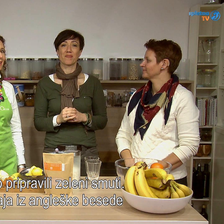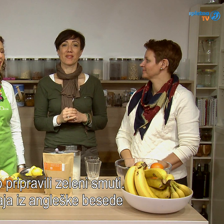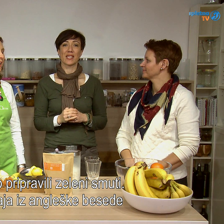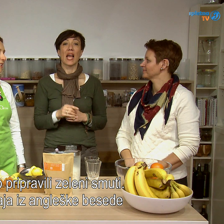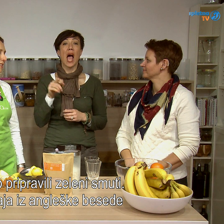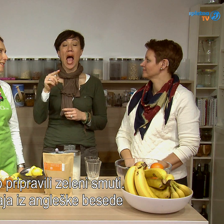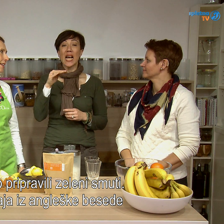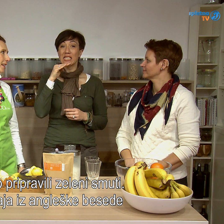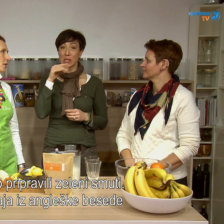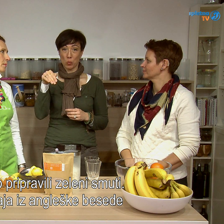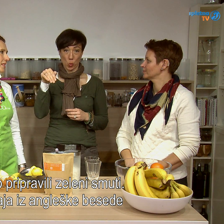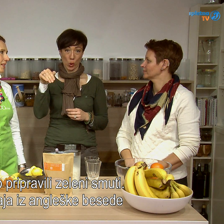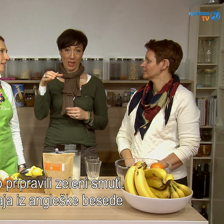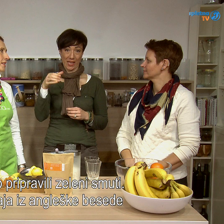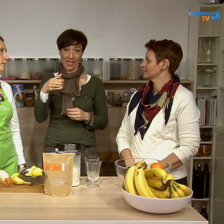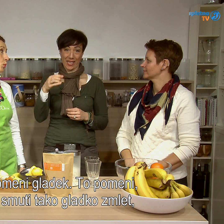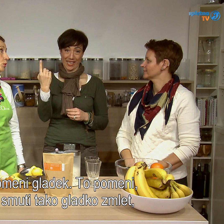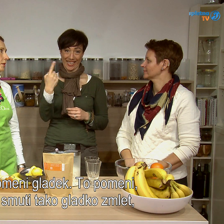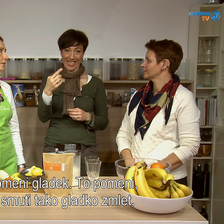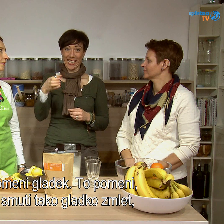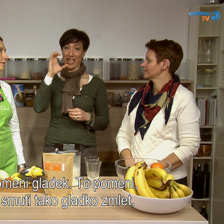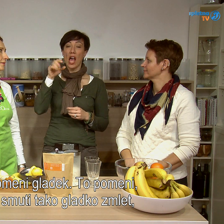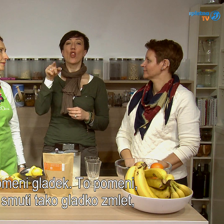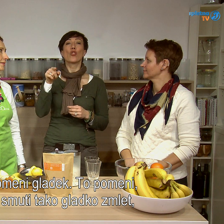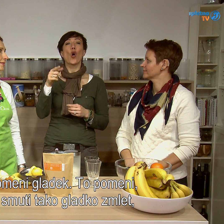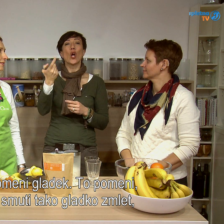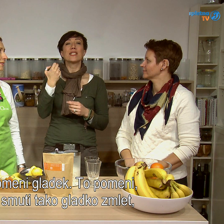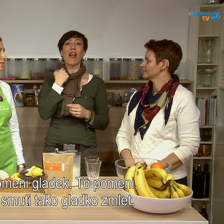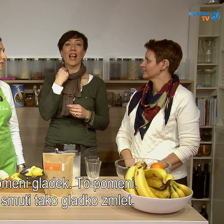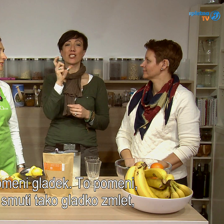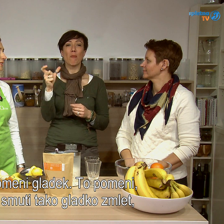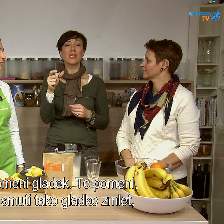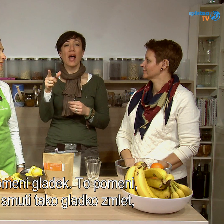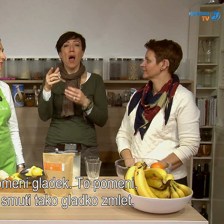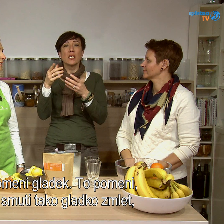Smuti izhaja iz angleške besede smooth.